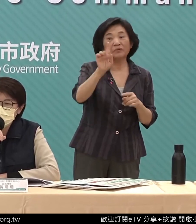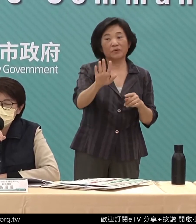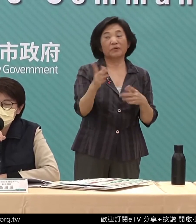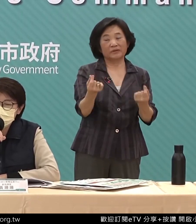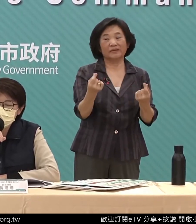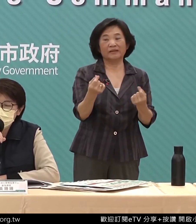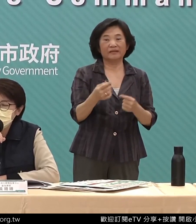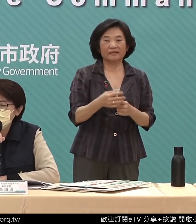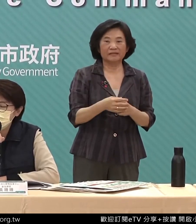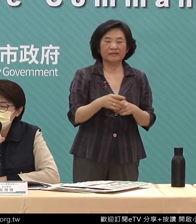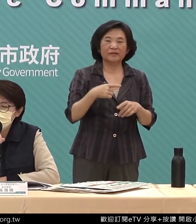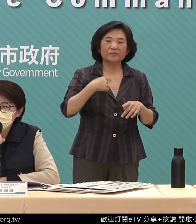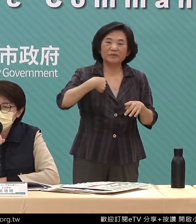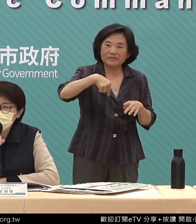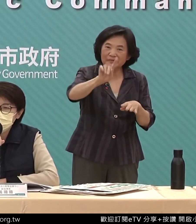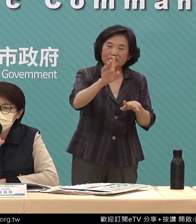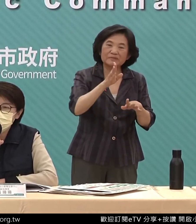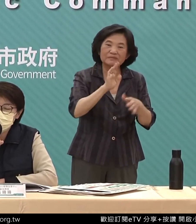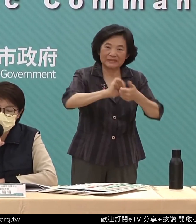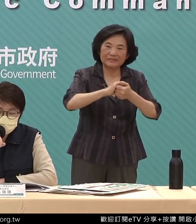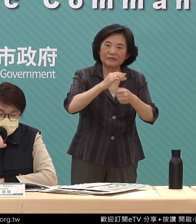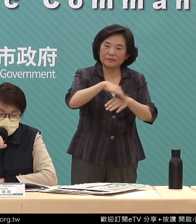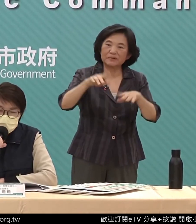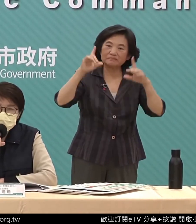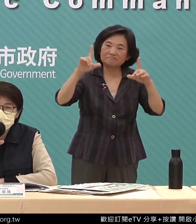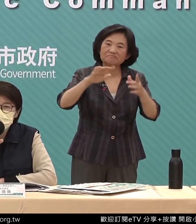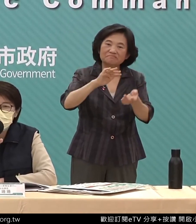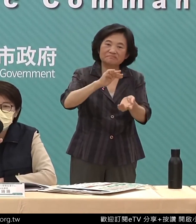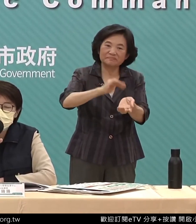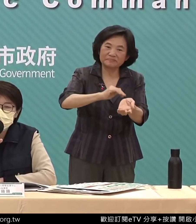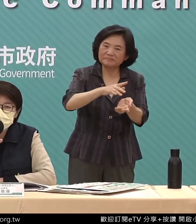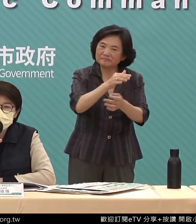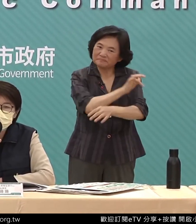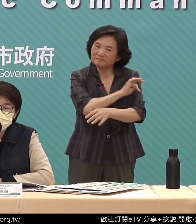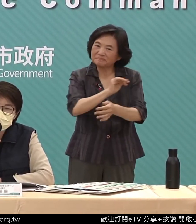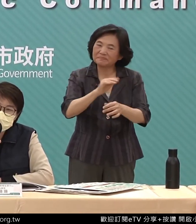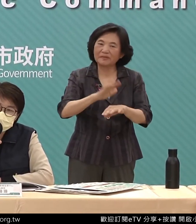且我每次只要到第一线，我都会去看一下同仁。那我们